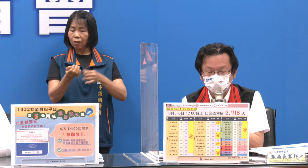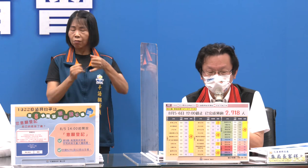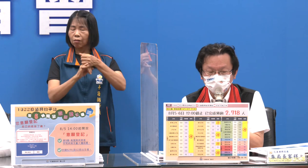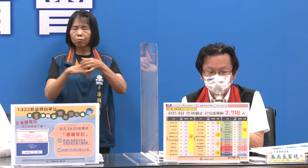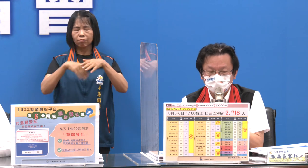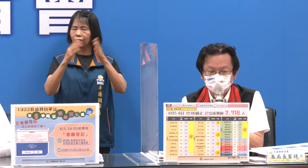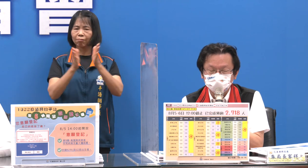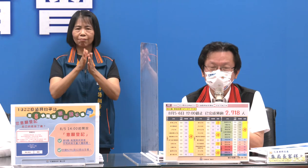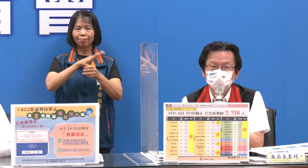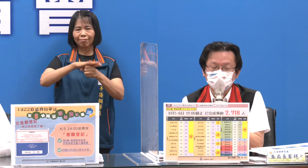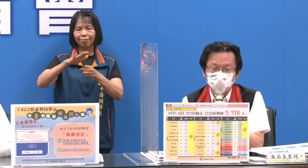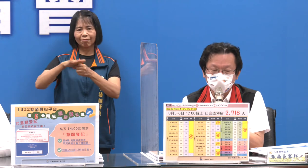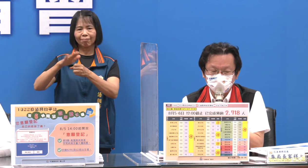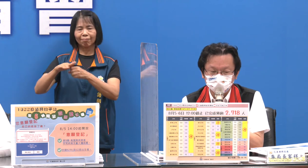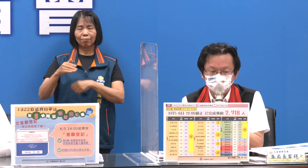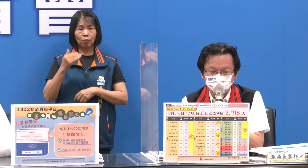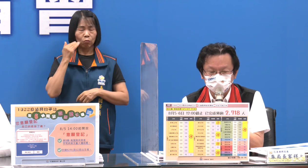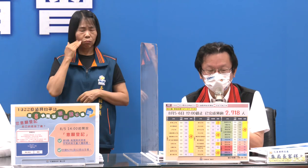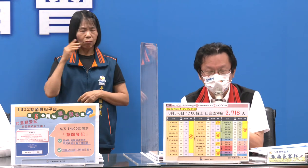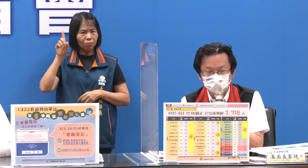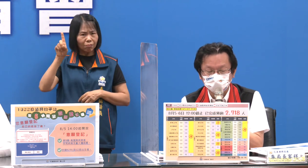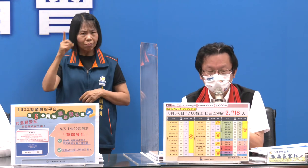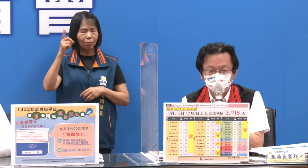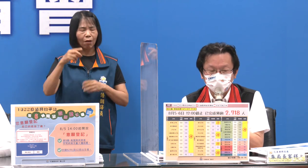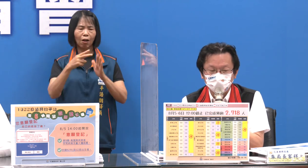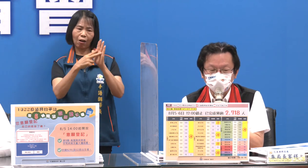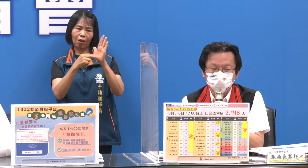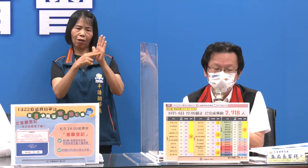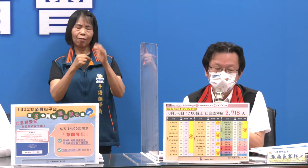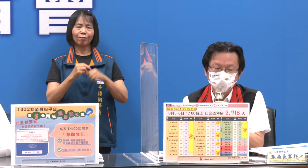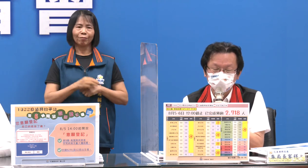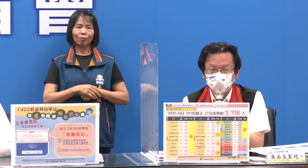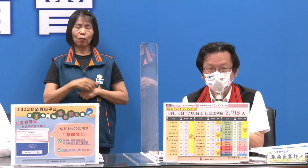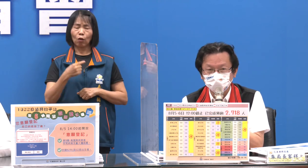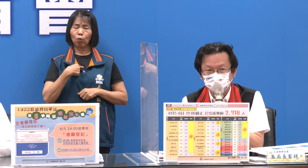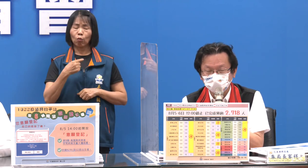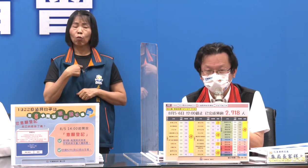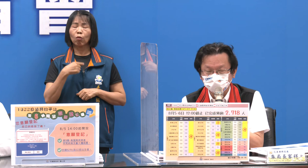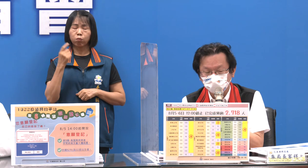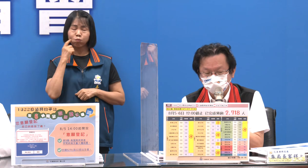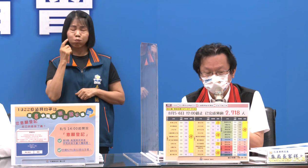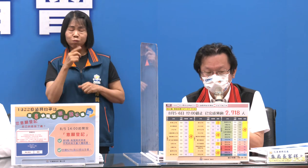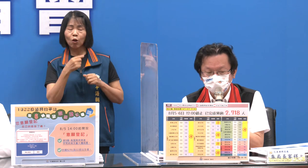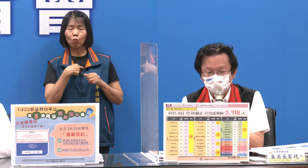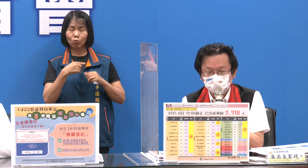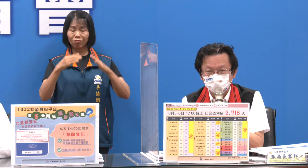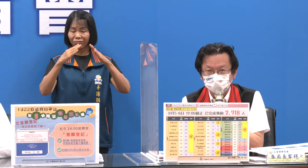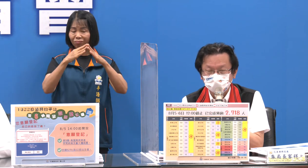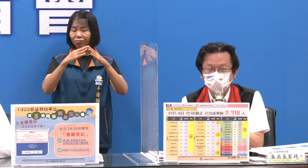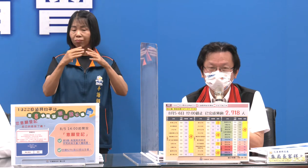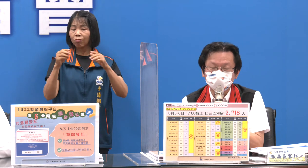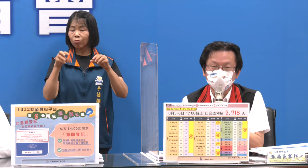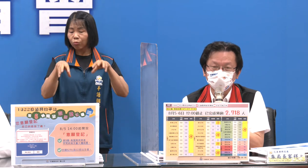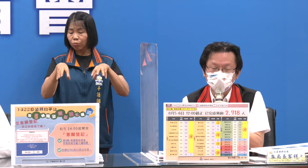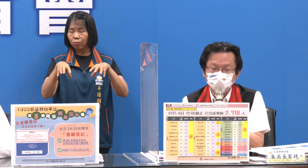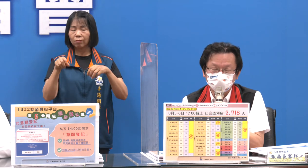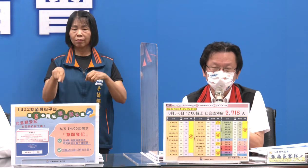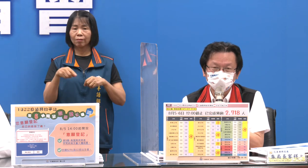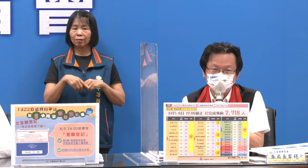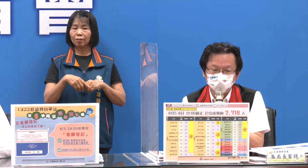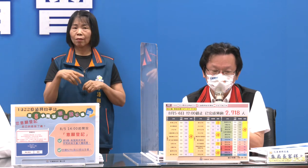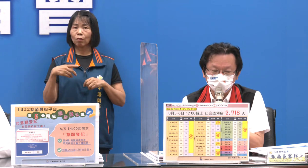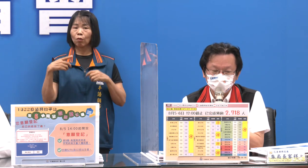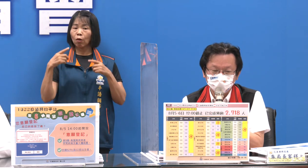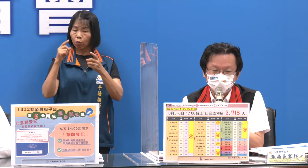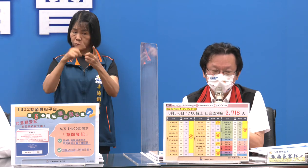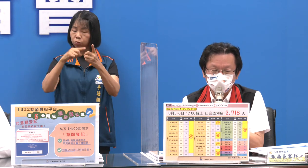额满了。可是如果刚好我举个例子，我刚好就住在中友旅游科家旁边，结果现在我也被通